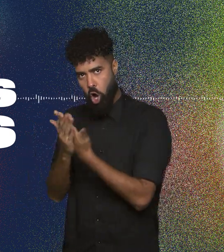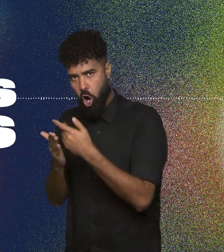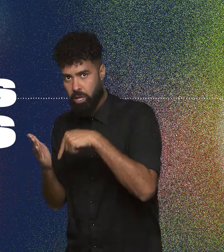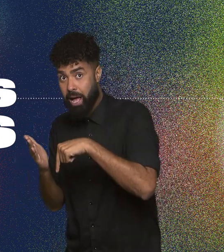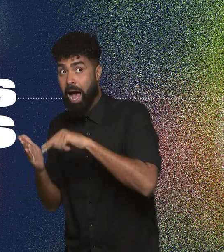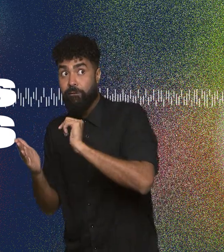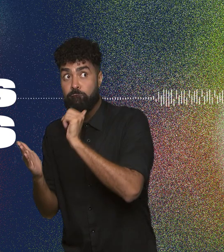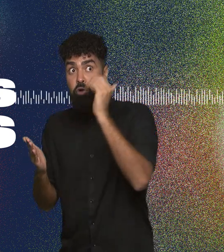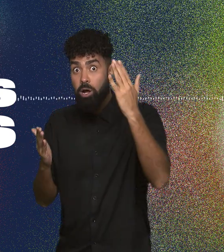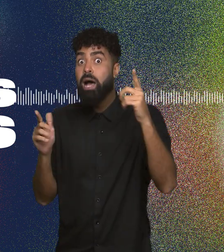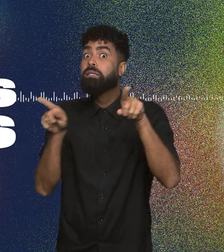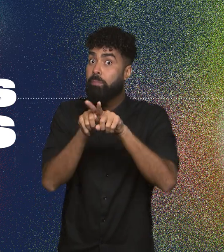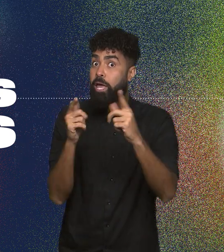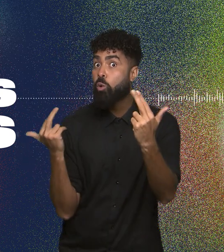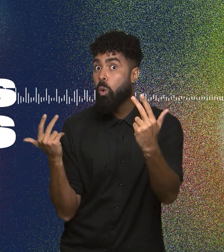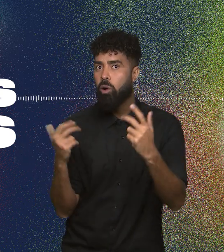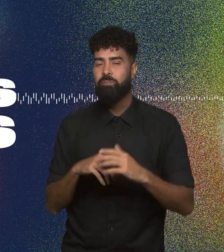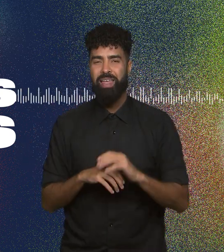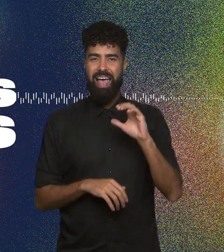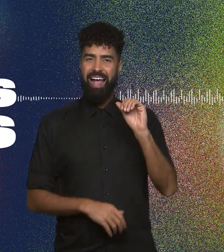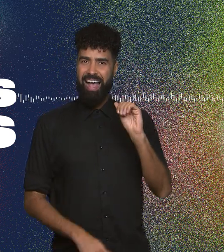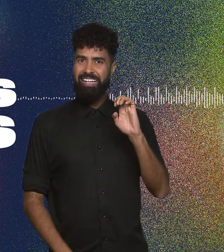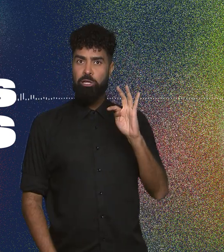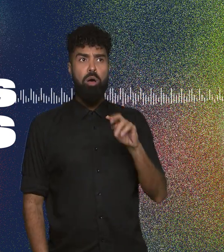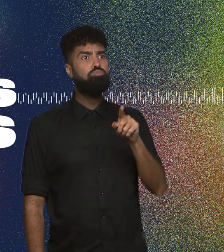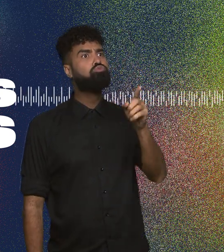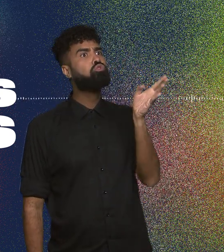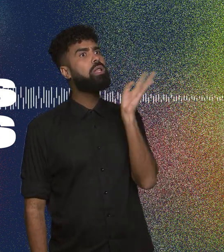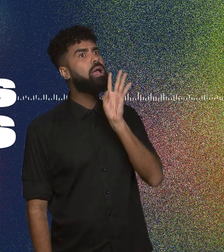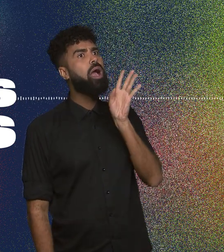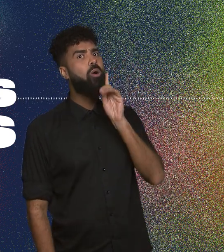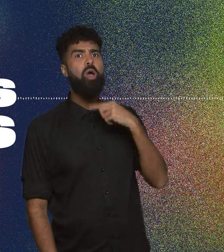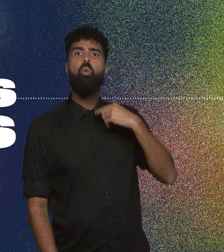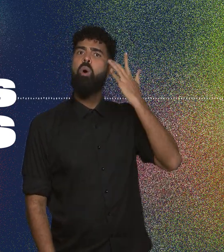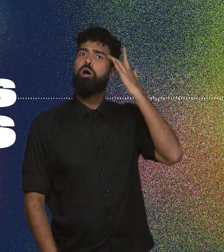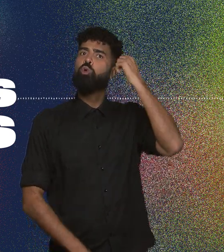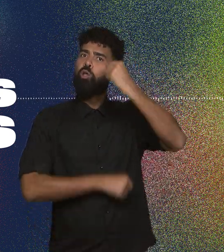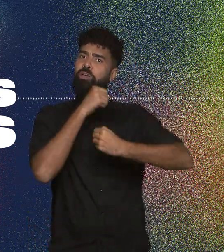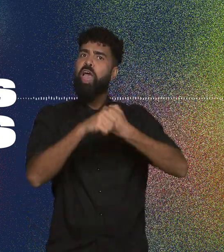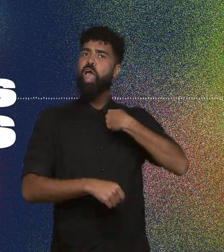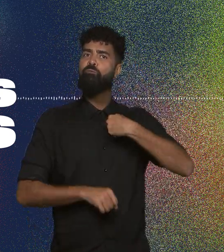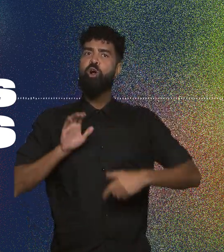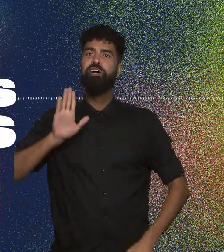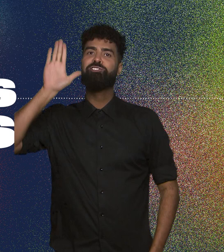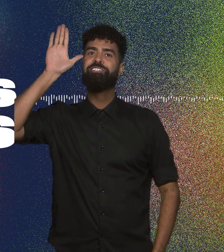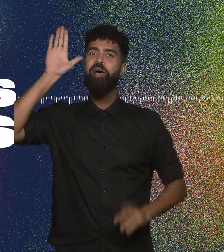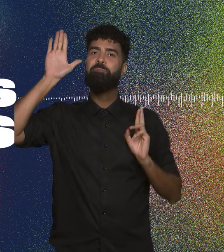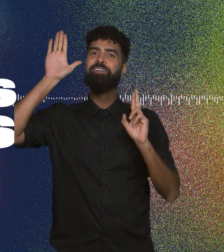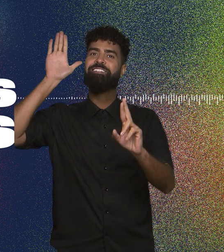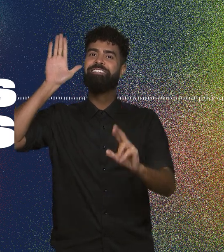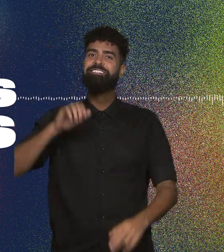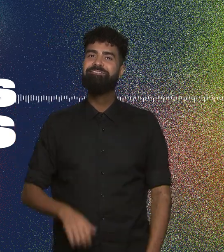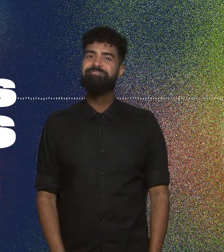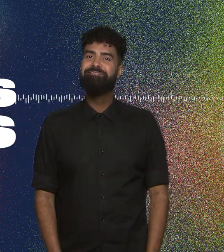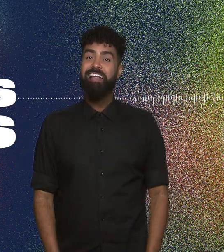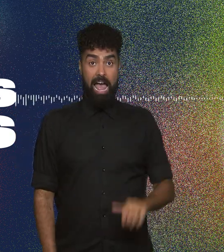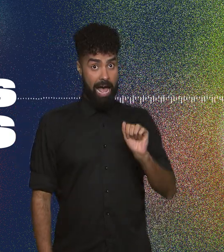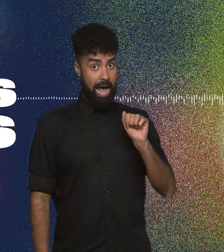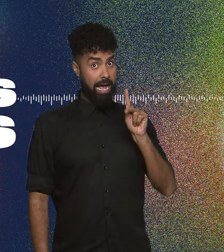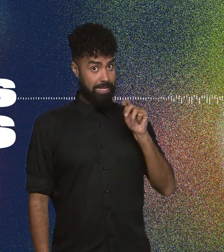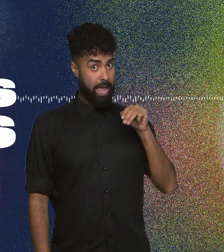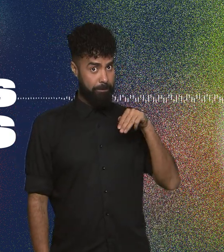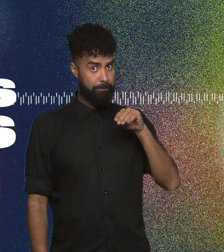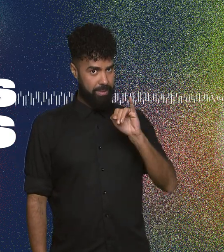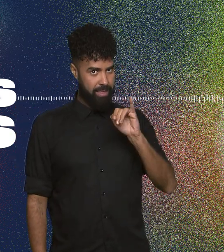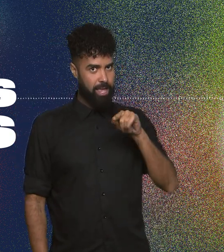da escola. Muito legal. Acho que vou me candidatar no ano que vem. Mas agora precisamos voltar